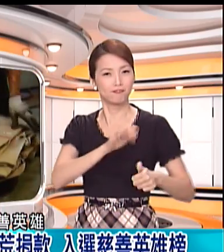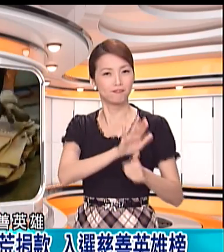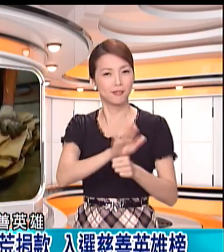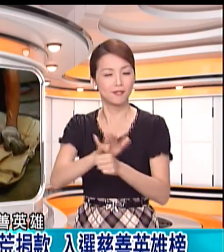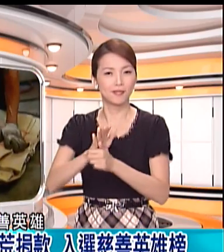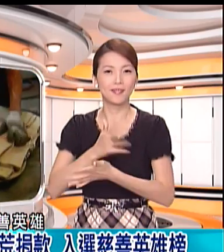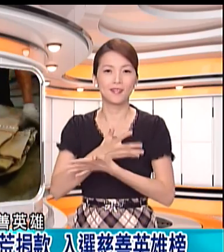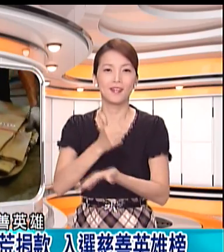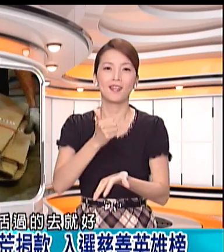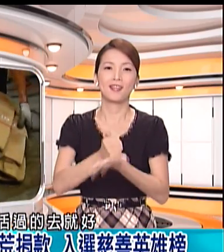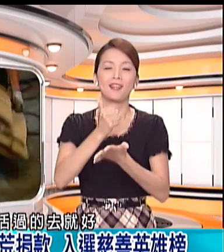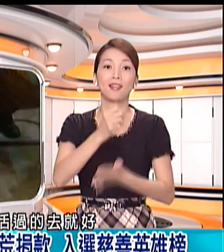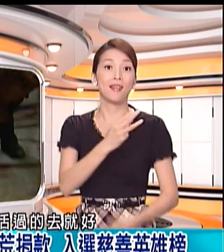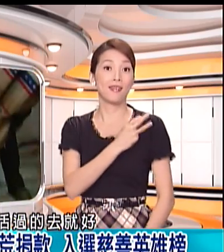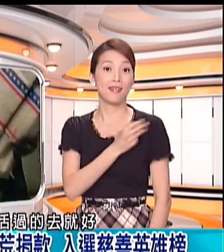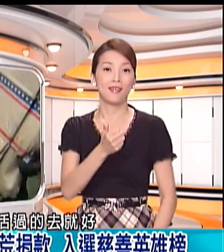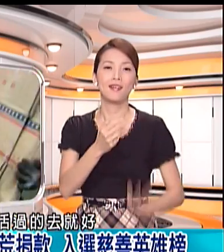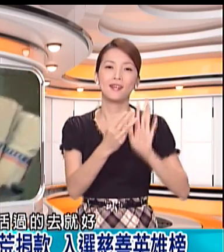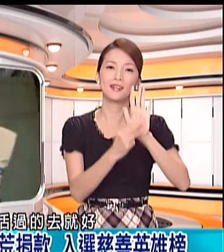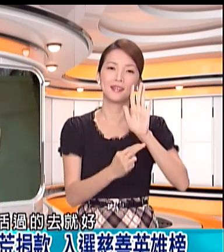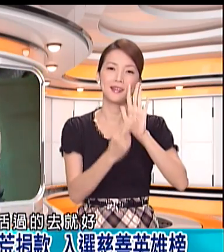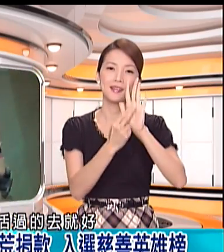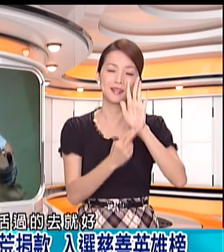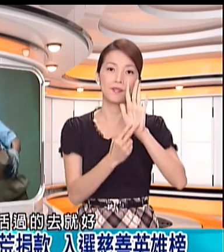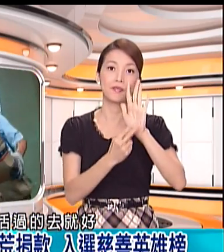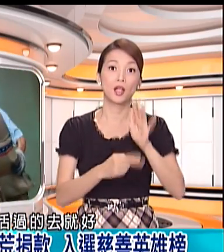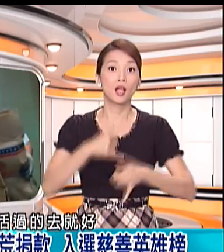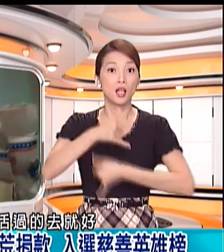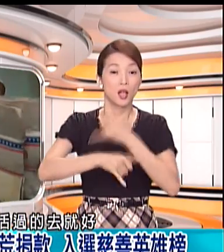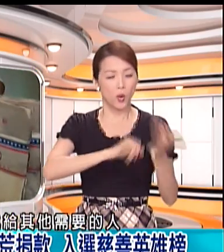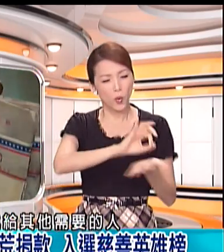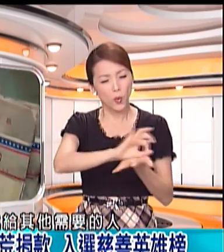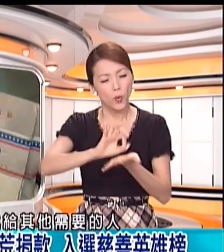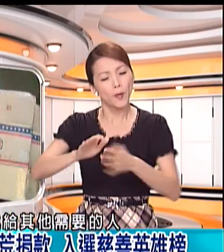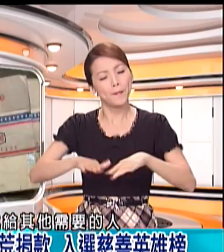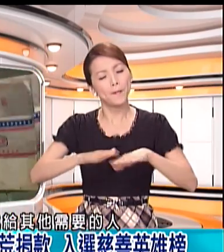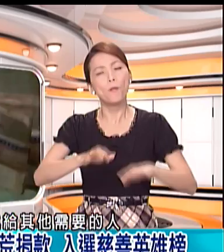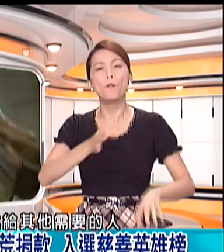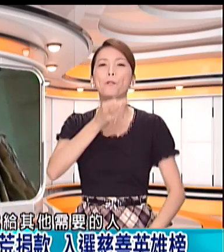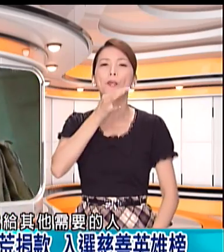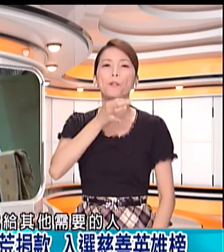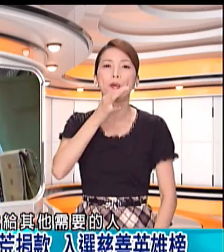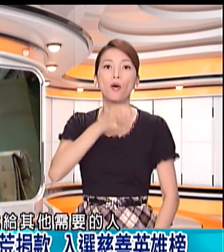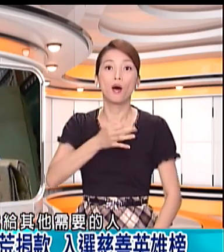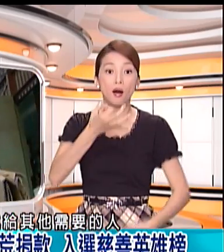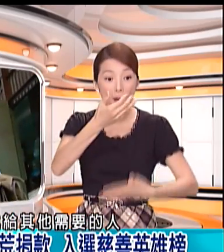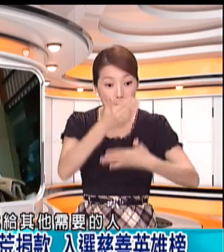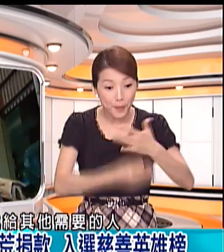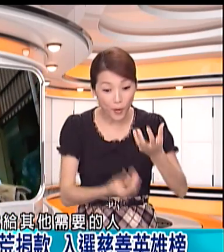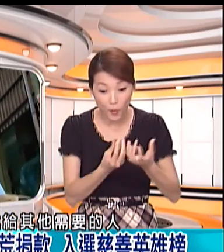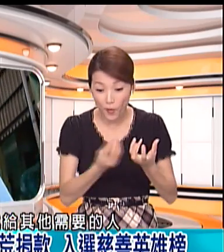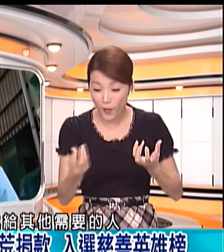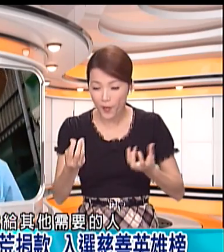雄。赵文正说，生活过得去就好，而多余的呢，就可以给其他需要的